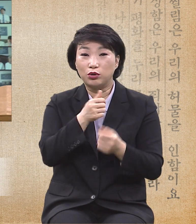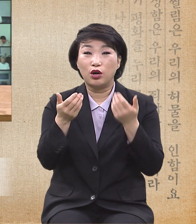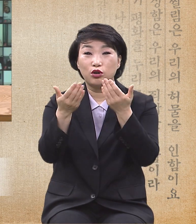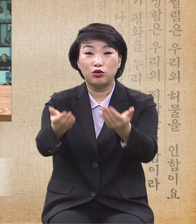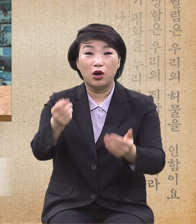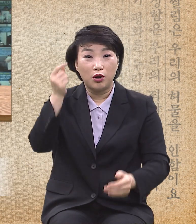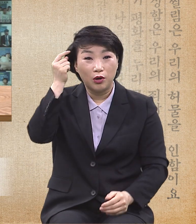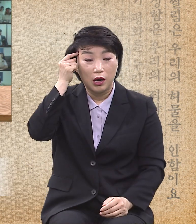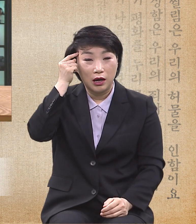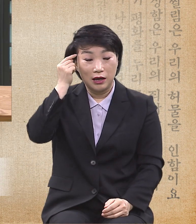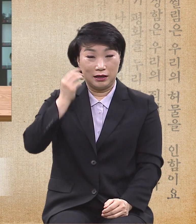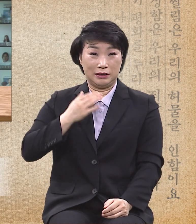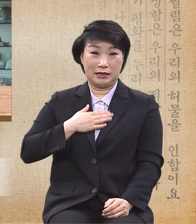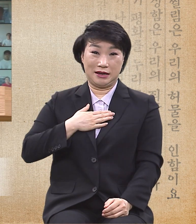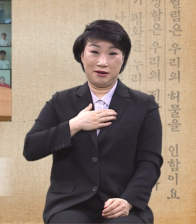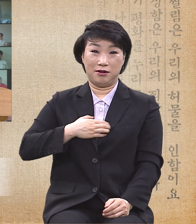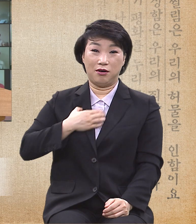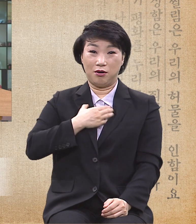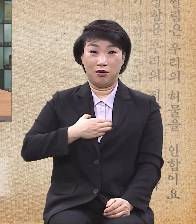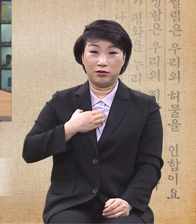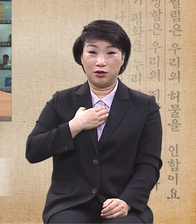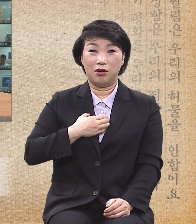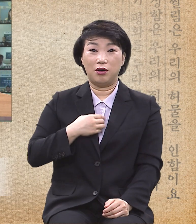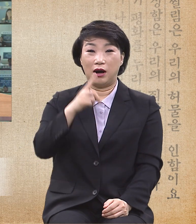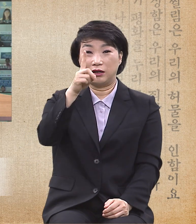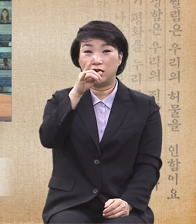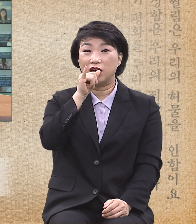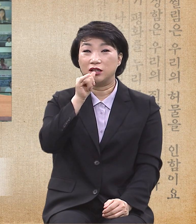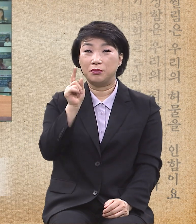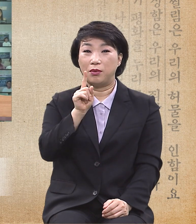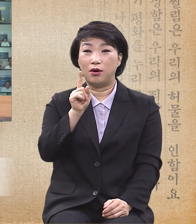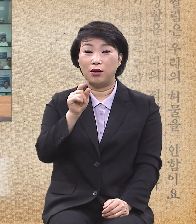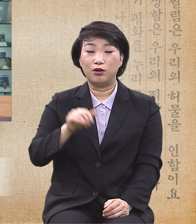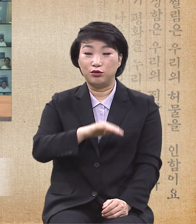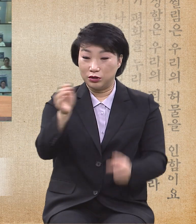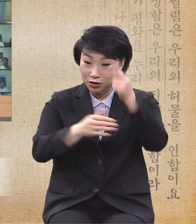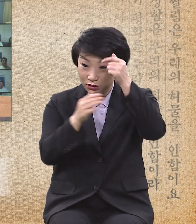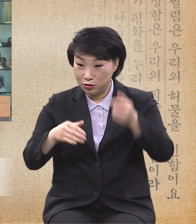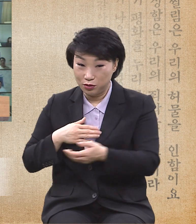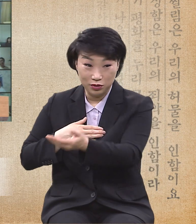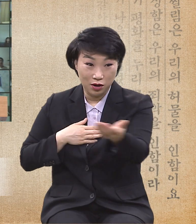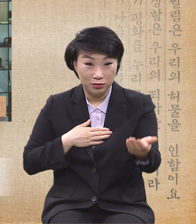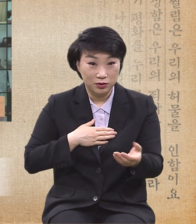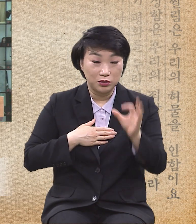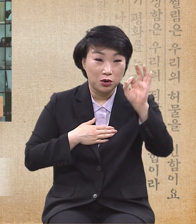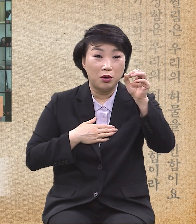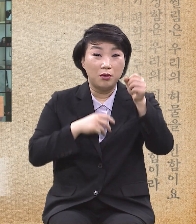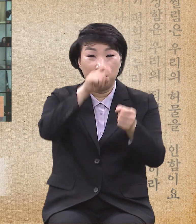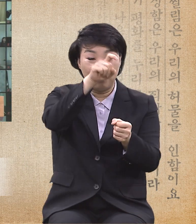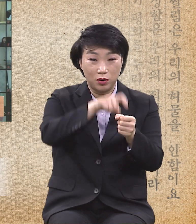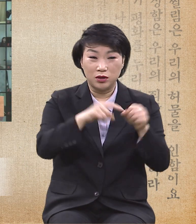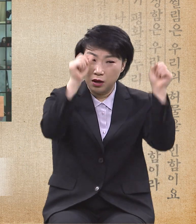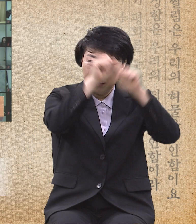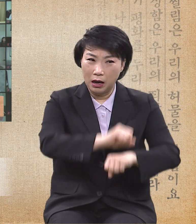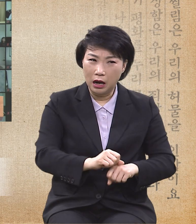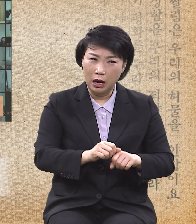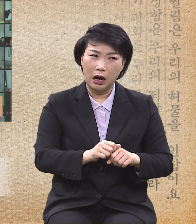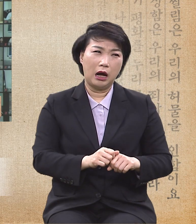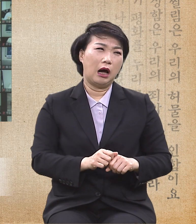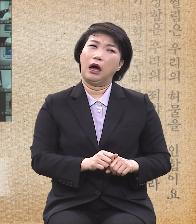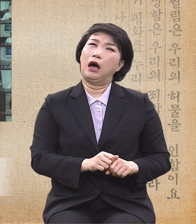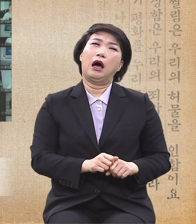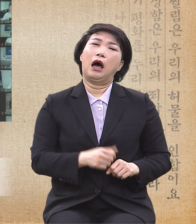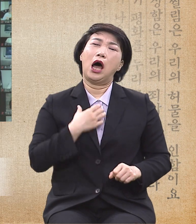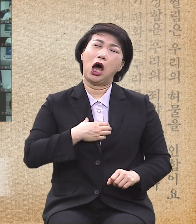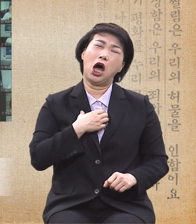하느냐? 나는 걱정스러운 것 중에 하나는 우리 성도들이 돈 가지고 망할까 봐 제일